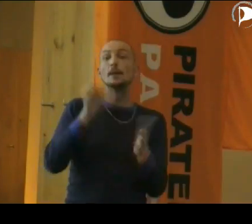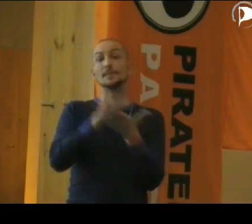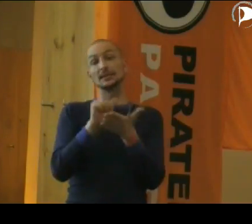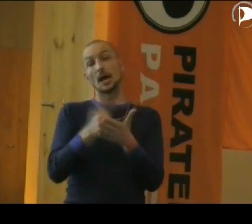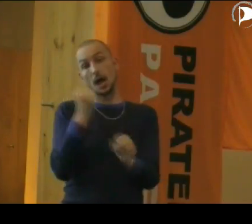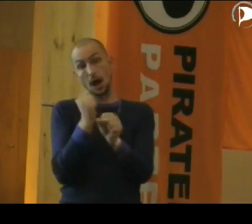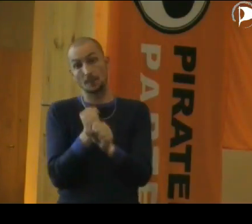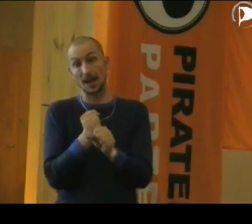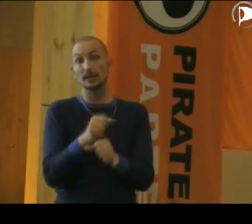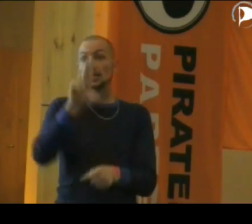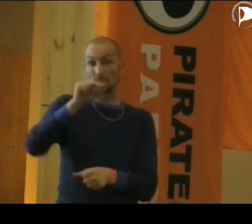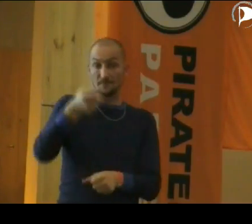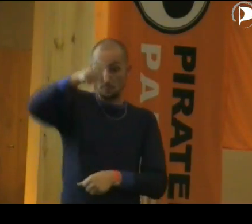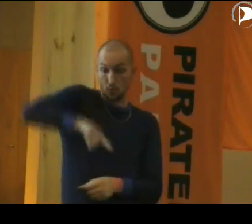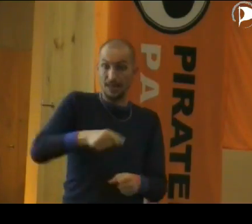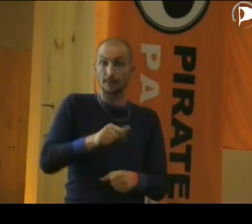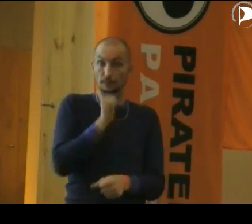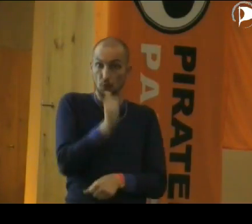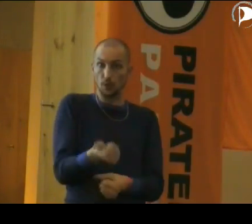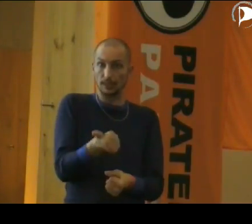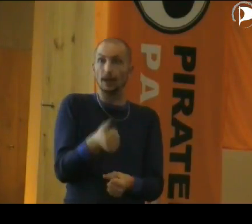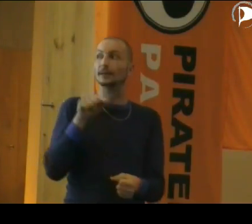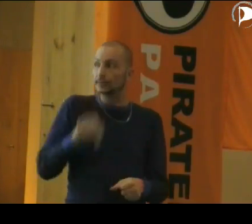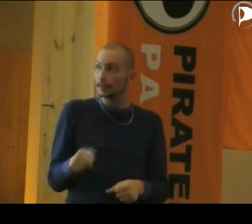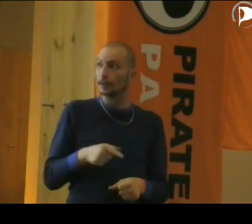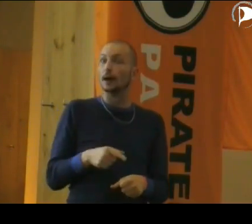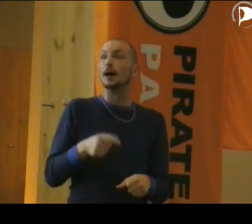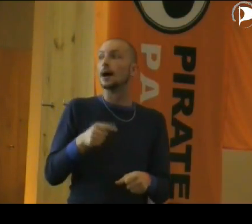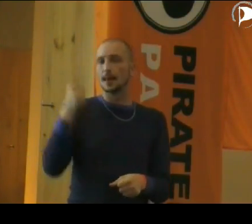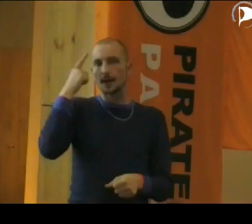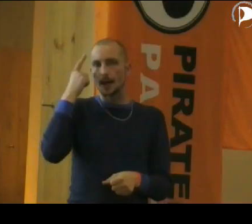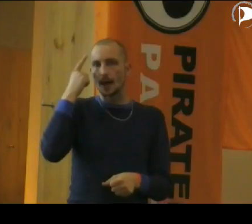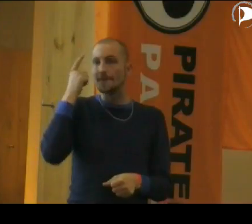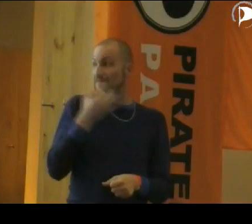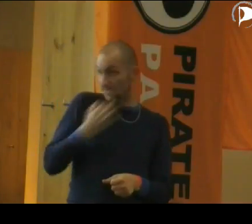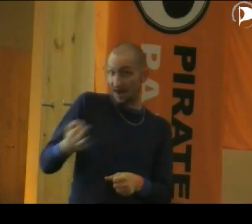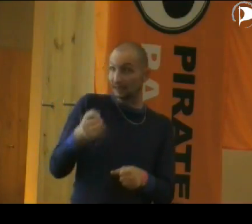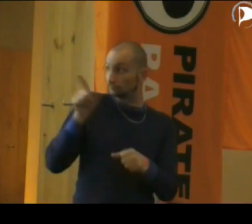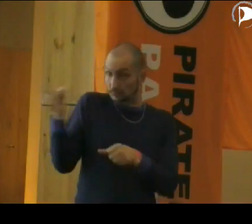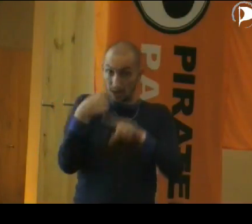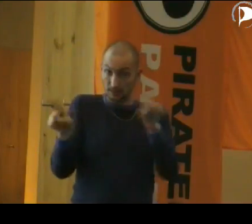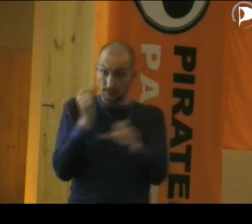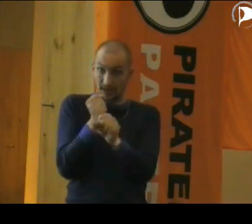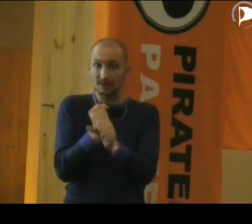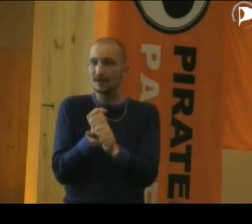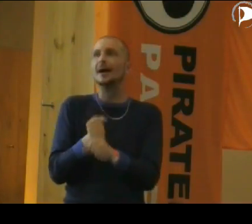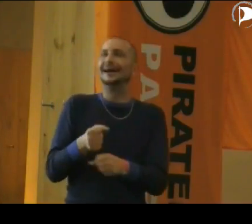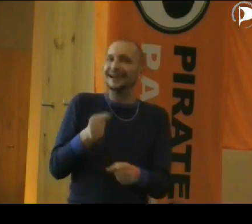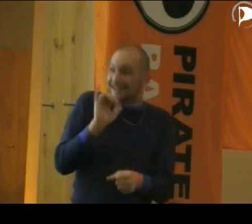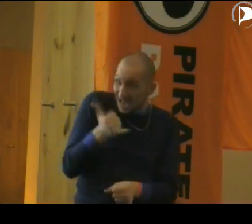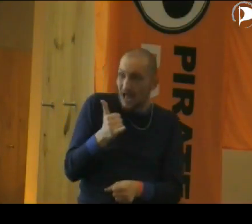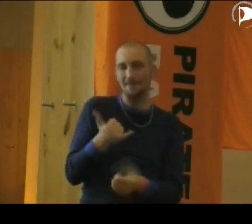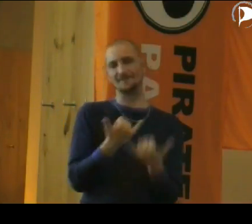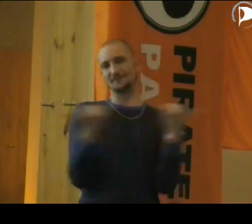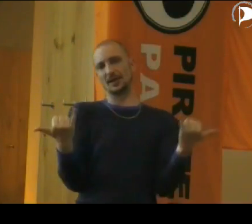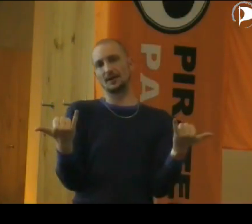war für zwölf monate und ich würde gerne wissen ob du denkst das anders zu machen und wenn jahren wie also die